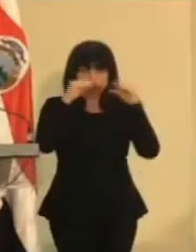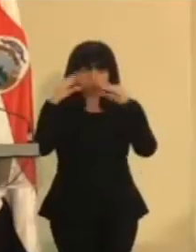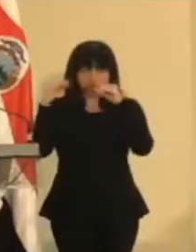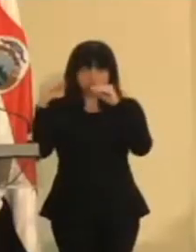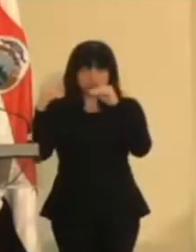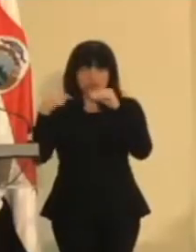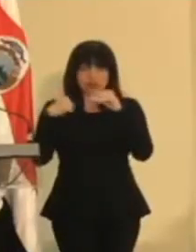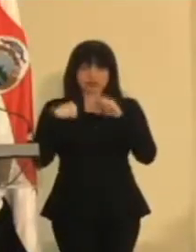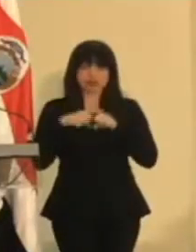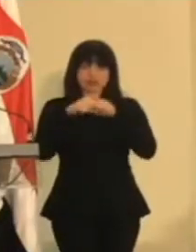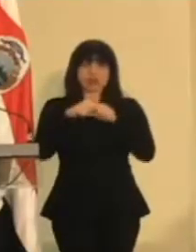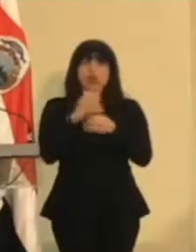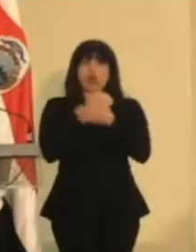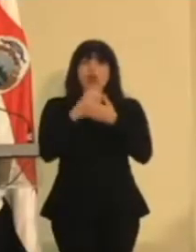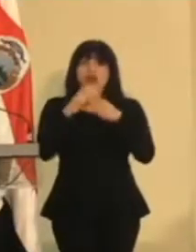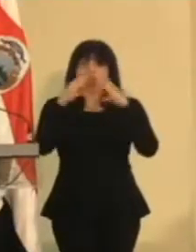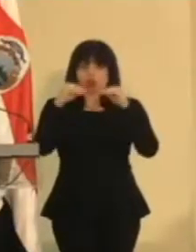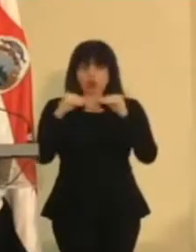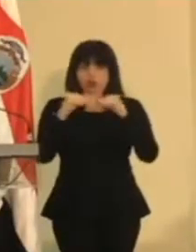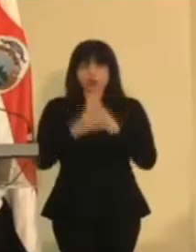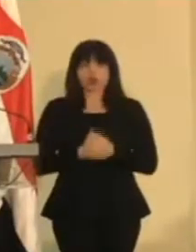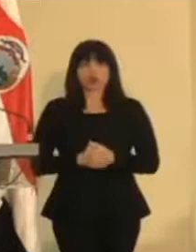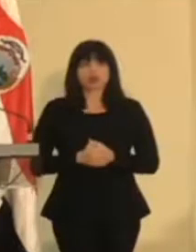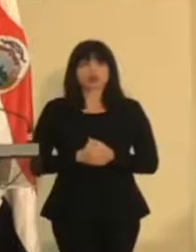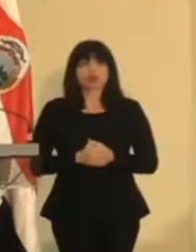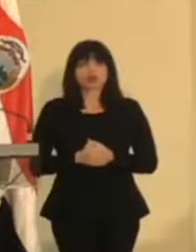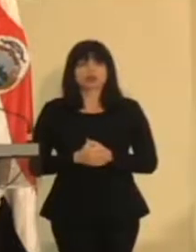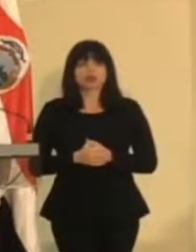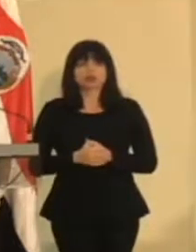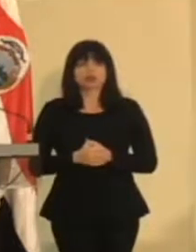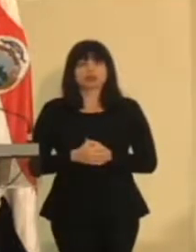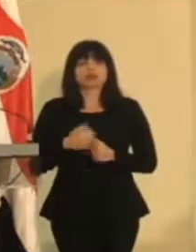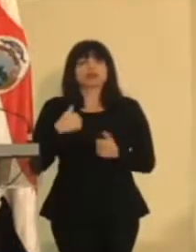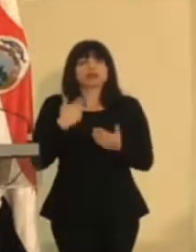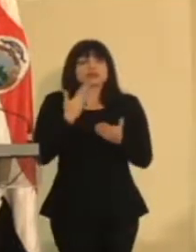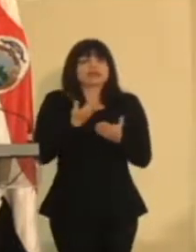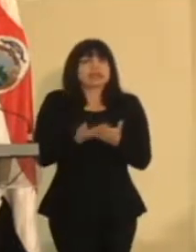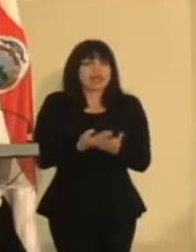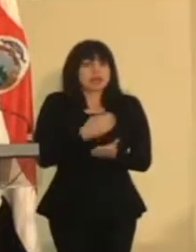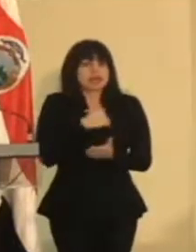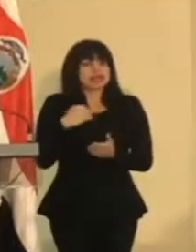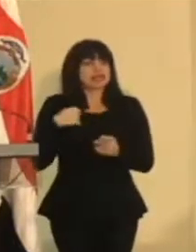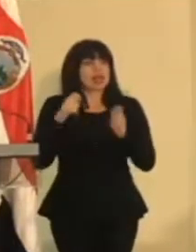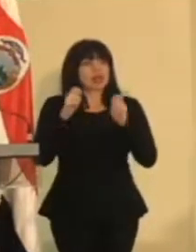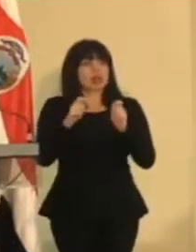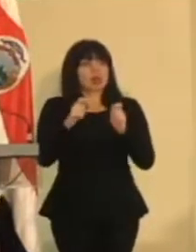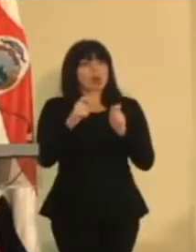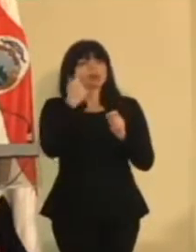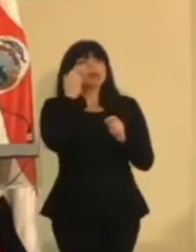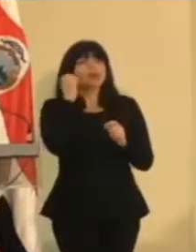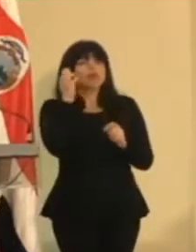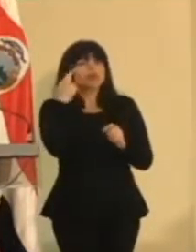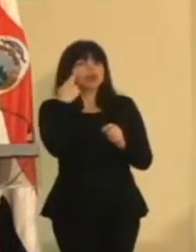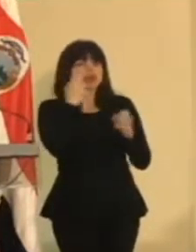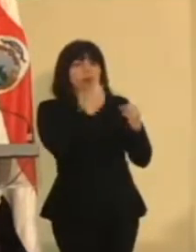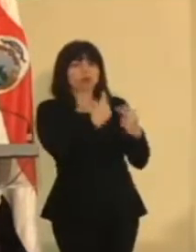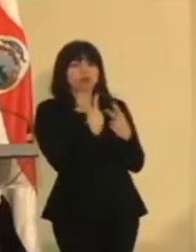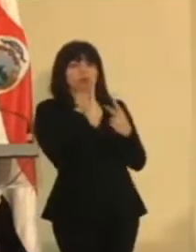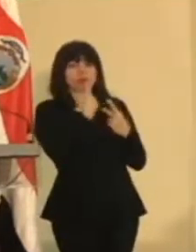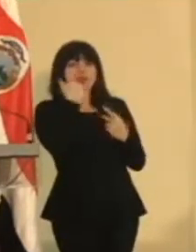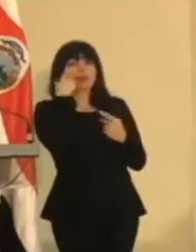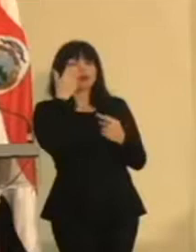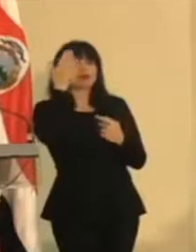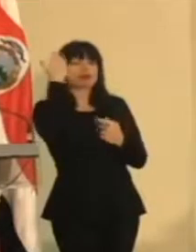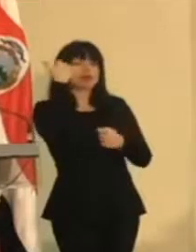Soy egresada de un colegio nocturno. Llegué al Ministerio de Educación por una oportunidad, porque en